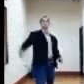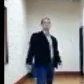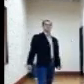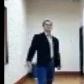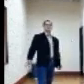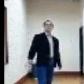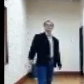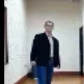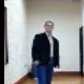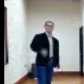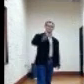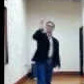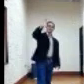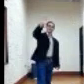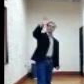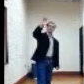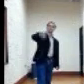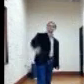Entonces,